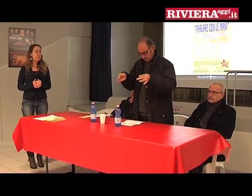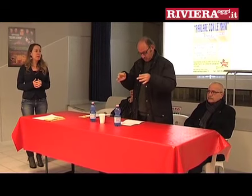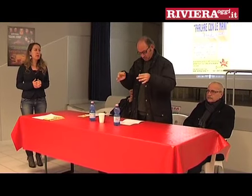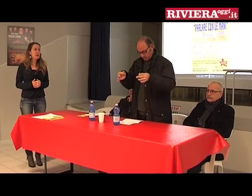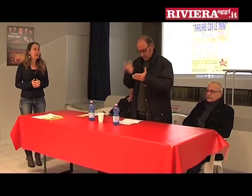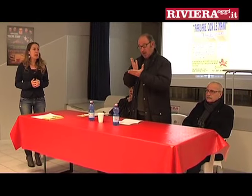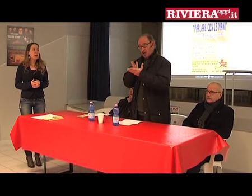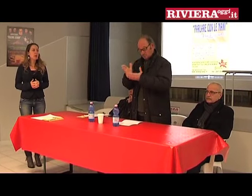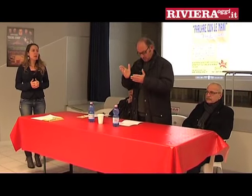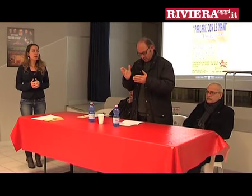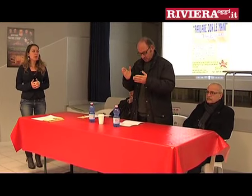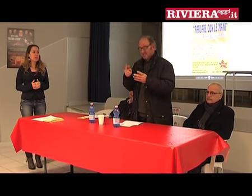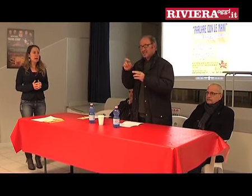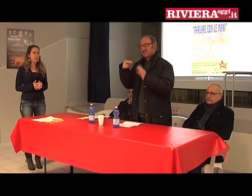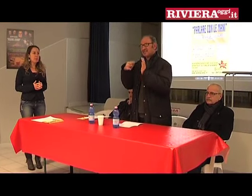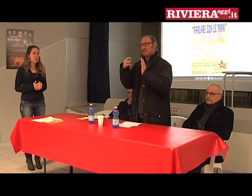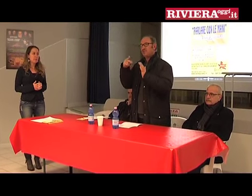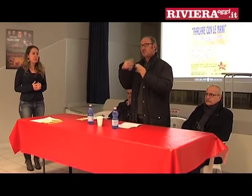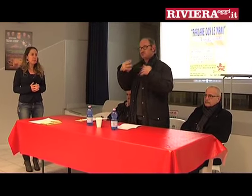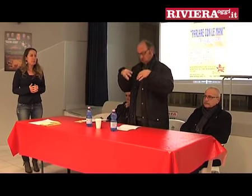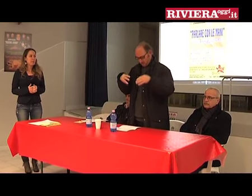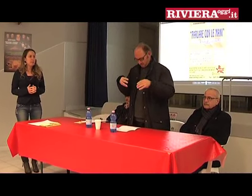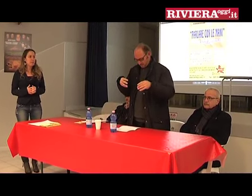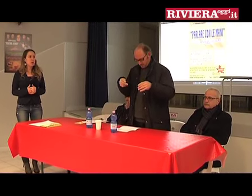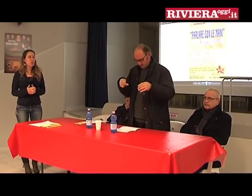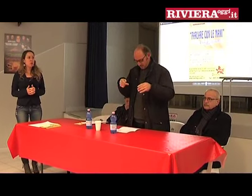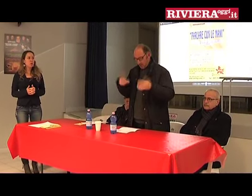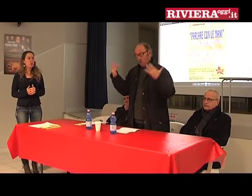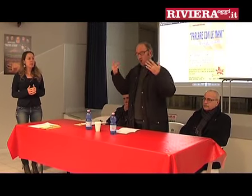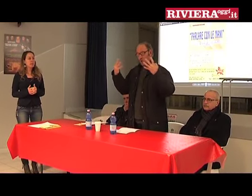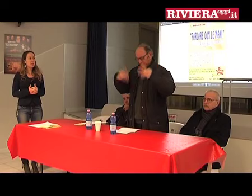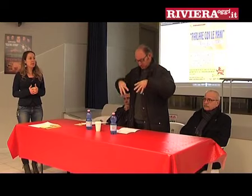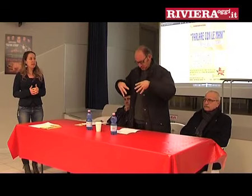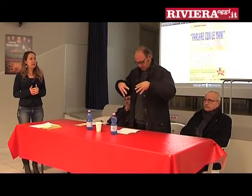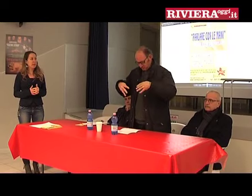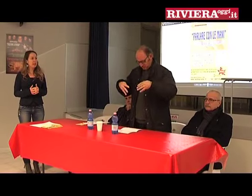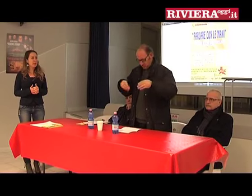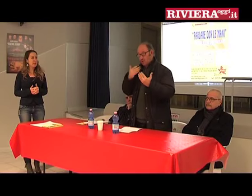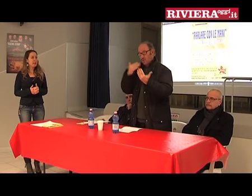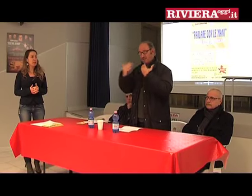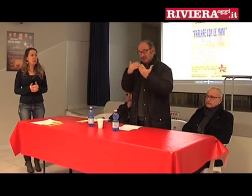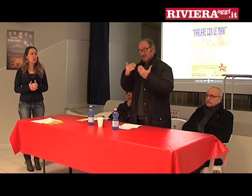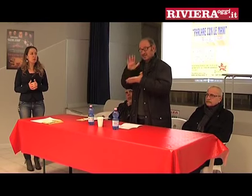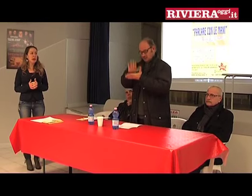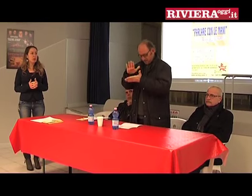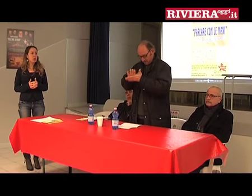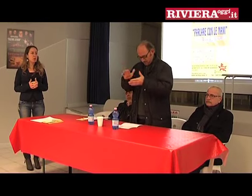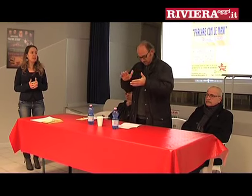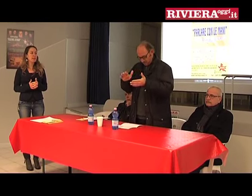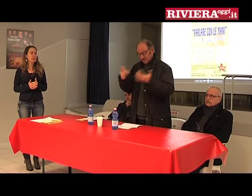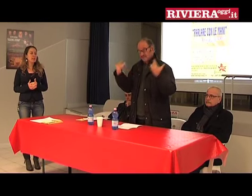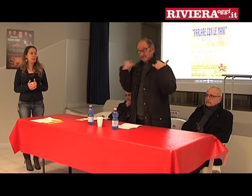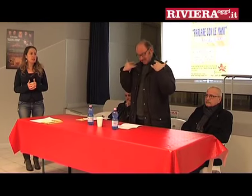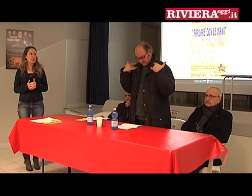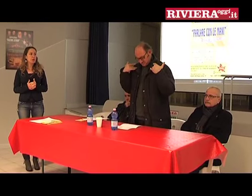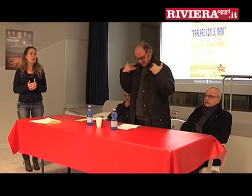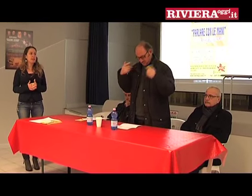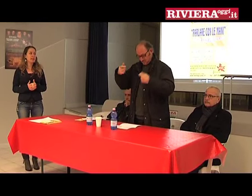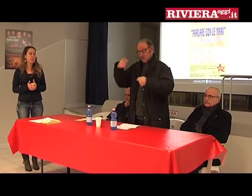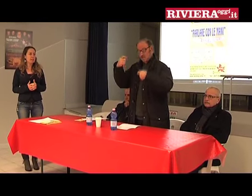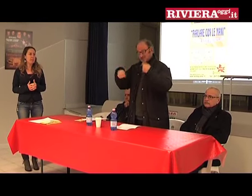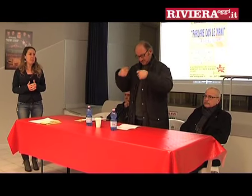e il Cocalos Club. Nella cui community siamo appena entrati e che ci ha aiutato ad organizzare